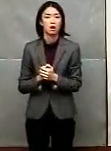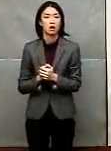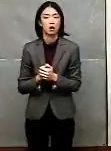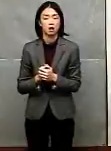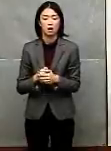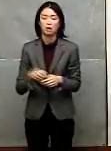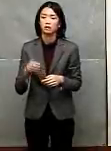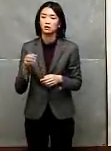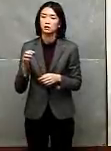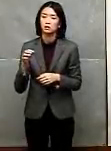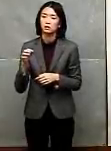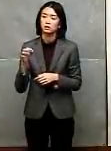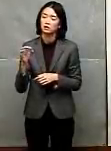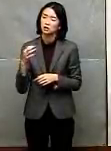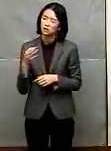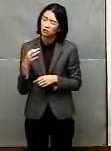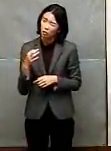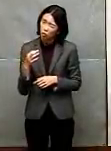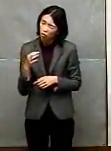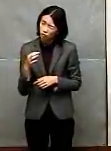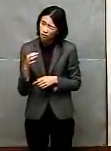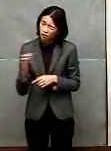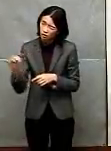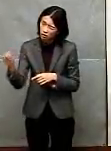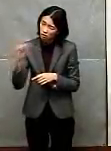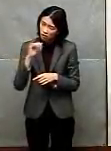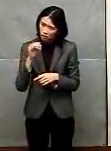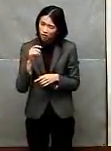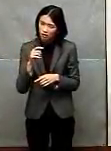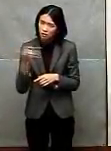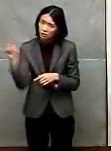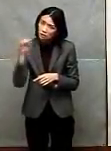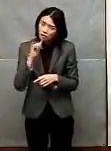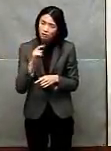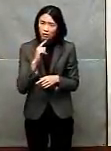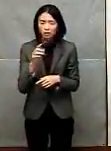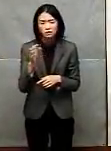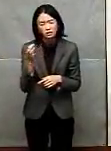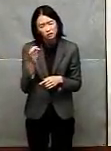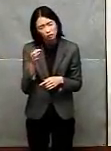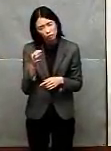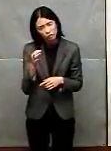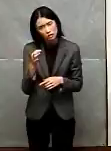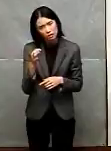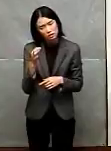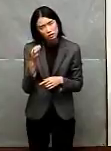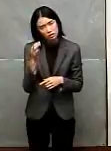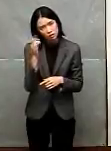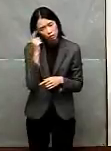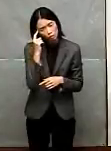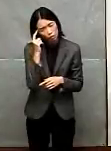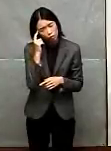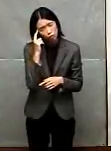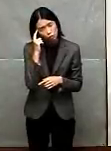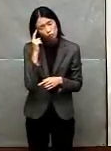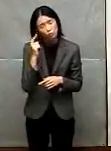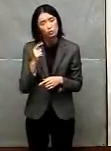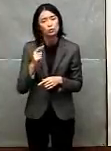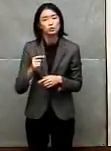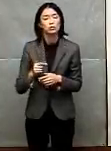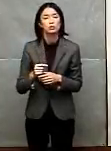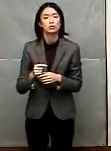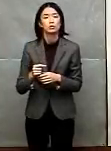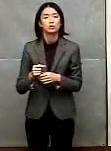金曜日ではなかったかと思います。土曜日ではなくて金曜日だったと思いますけれども、は